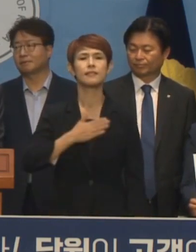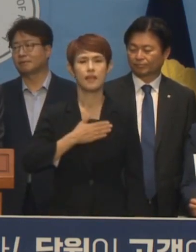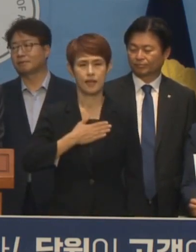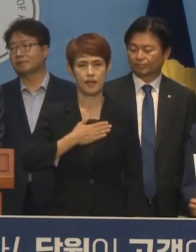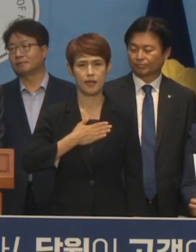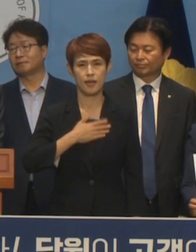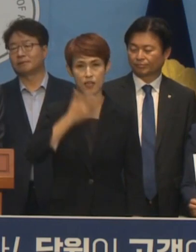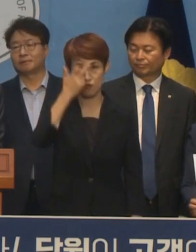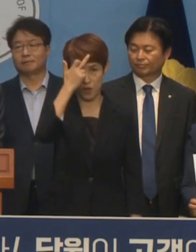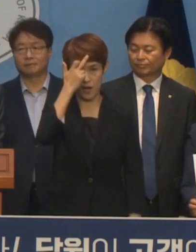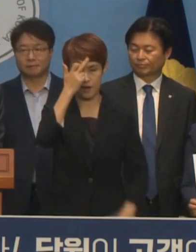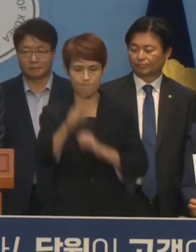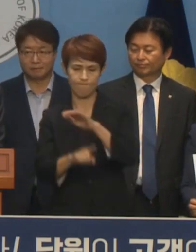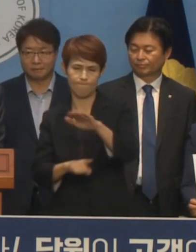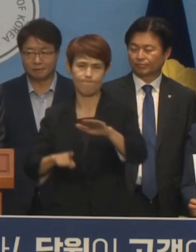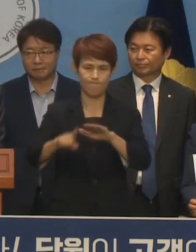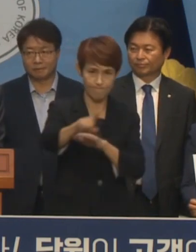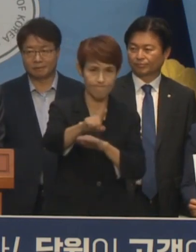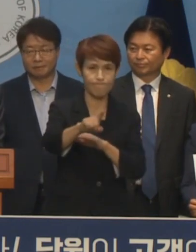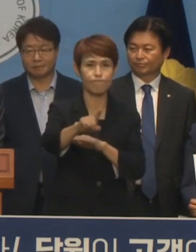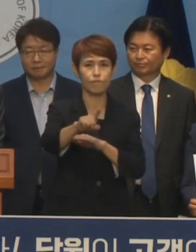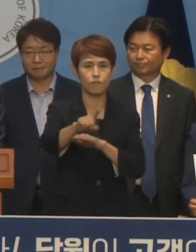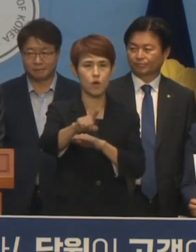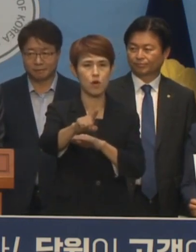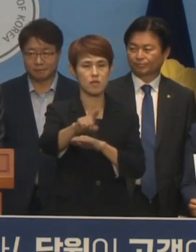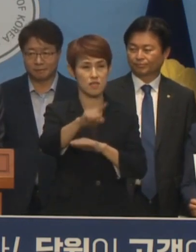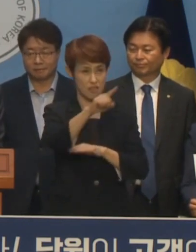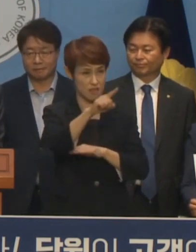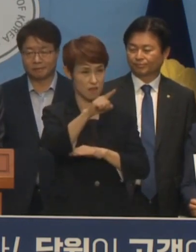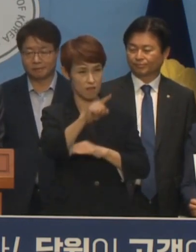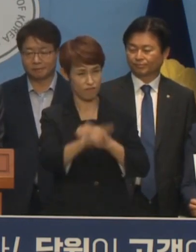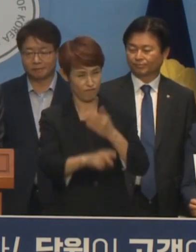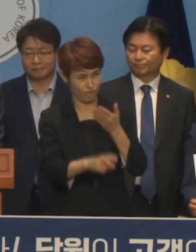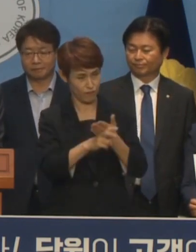최대호 앞장서 반드시 막아내겠습니다.